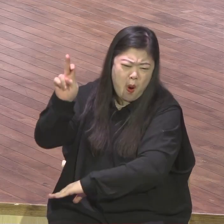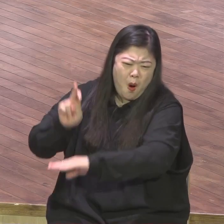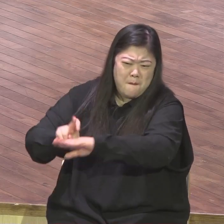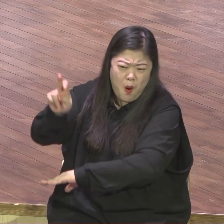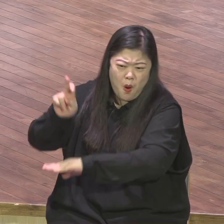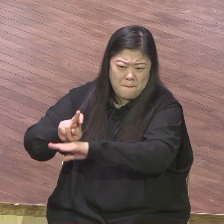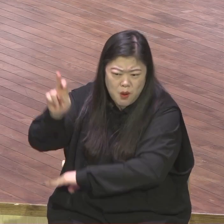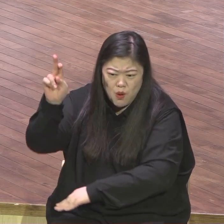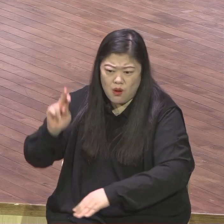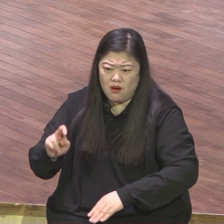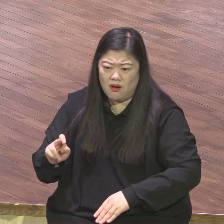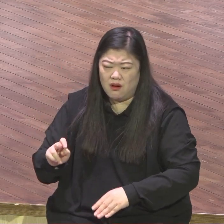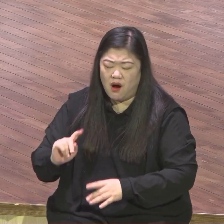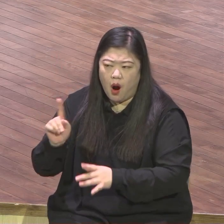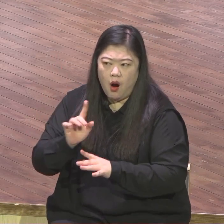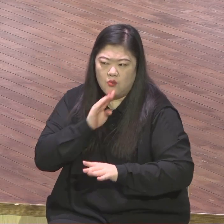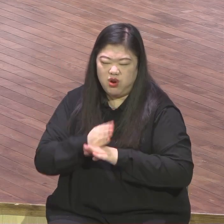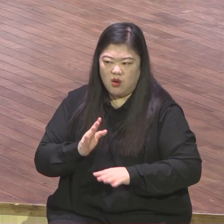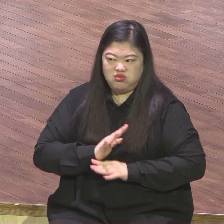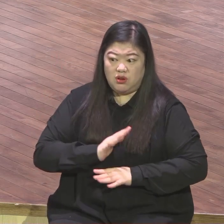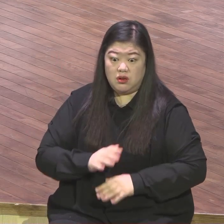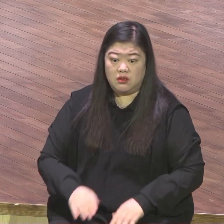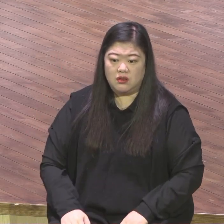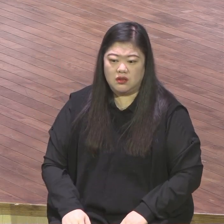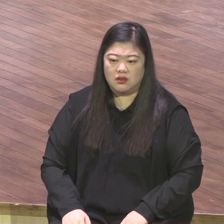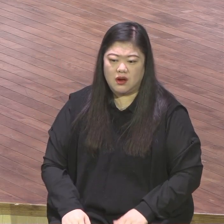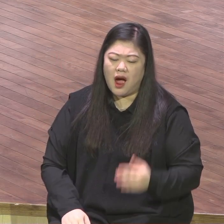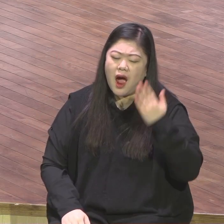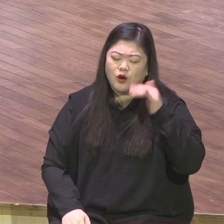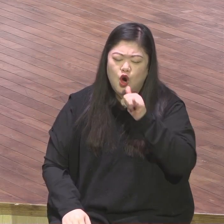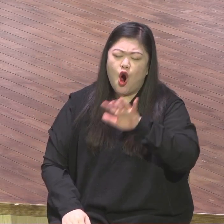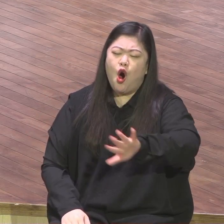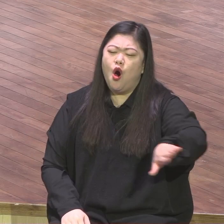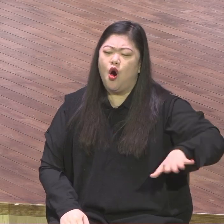핵이 없는 것 같습니까? 다 있습니다.